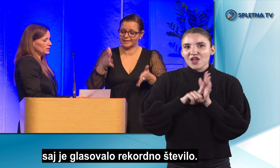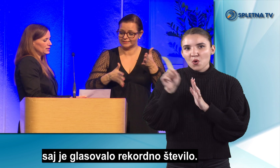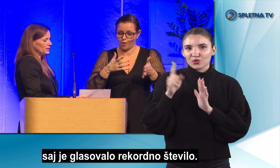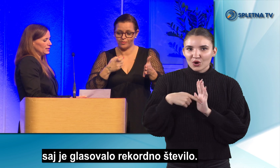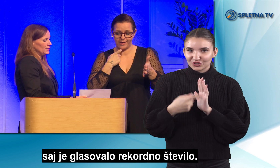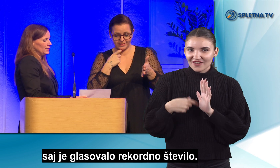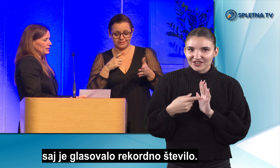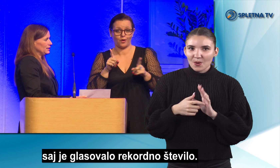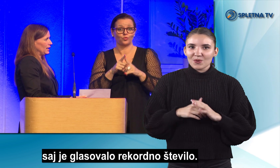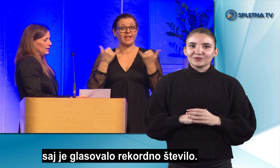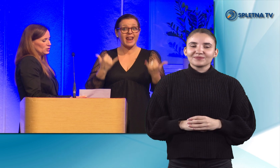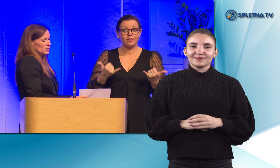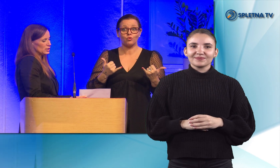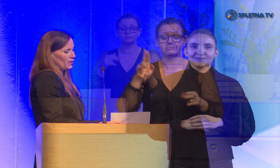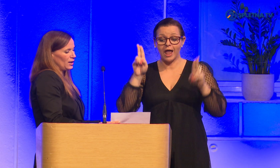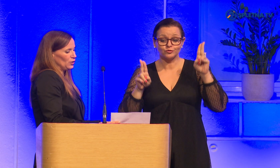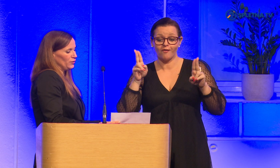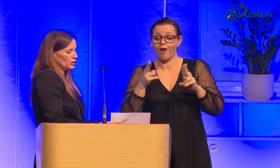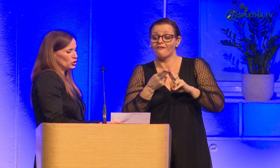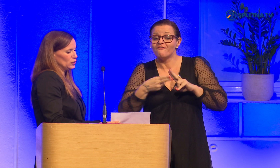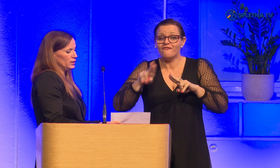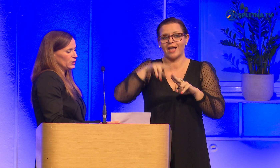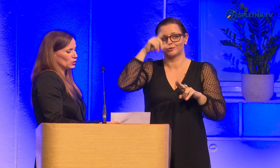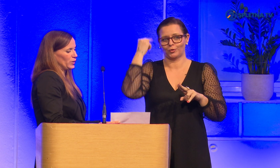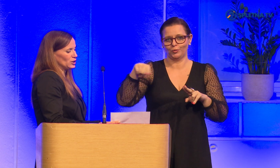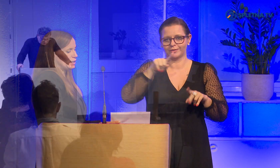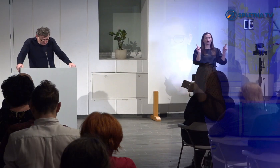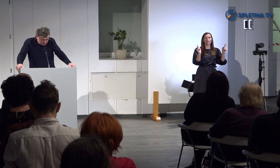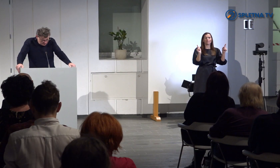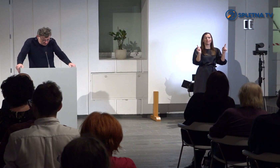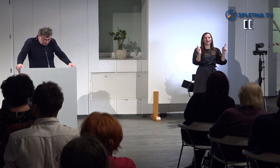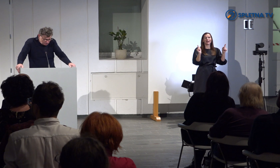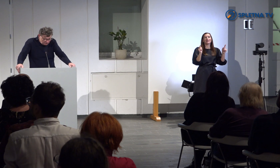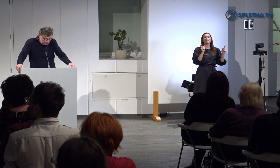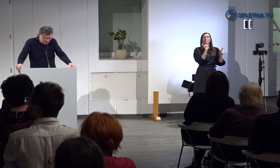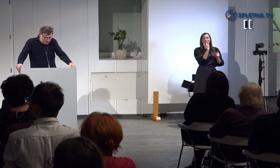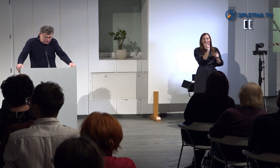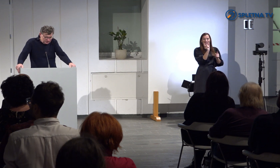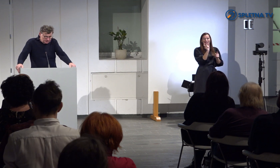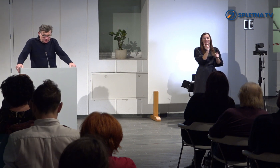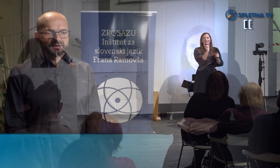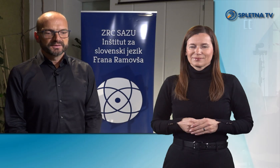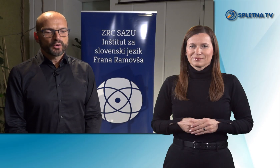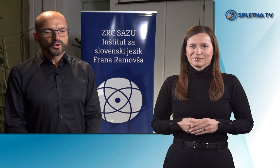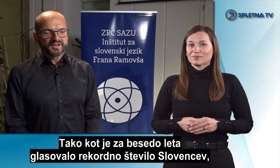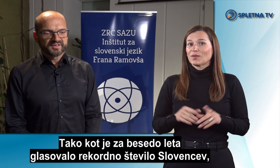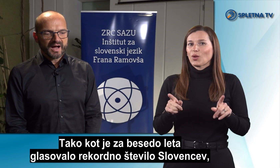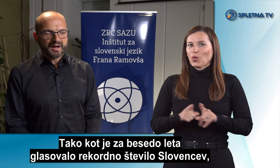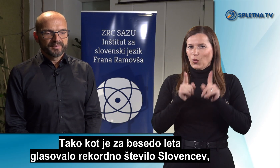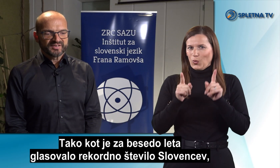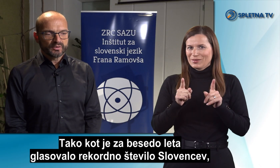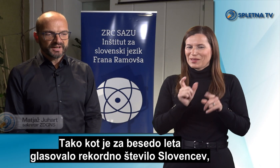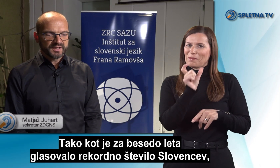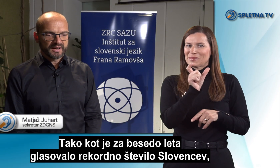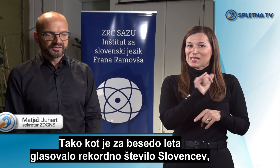Solidarnost. Letošnji izbor je pritegnil veliko zanimanja, saj je glasovalo rekordno število. Tako kot je